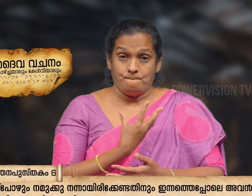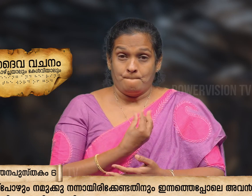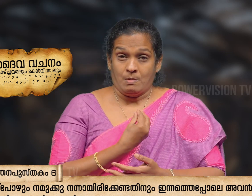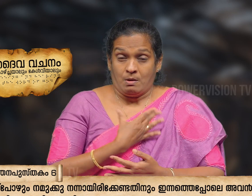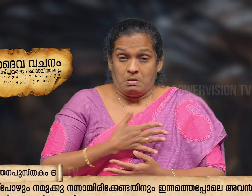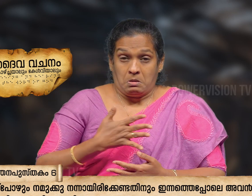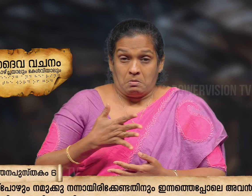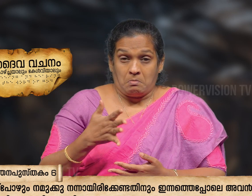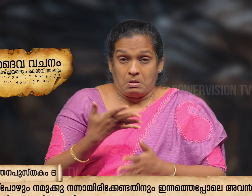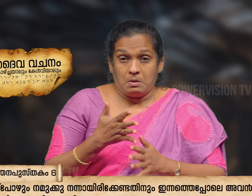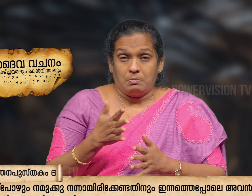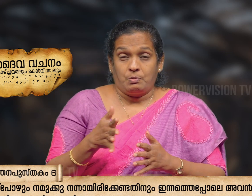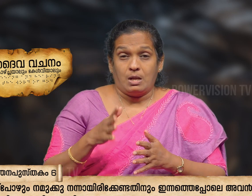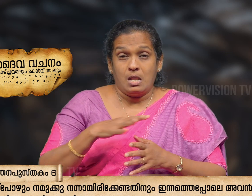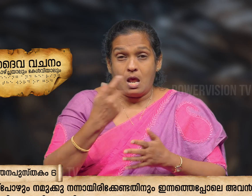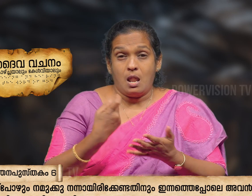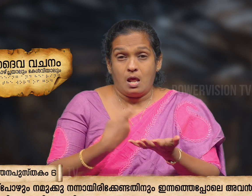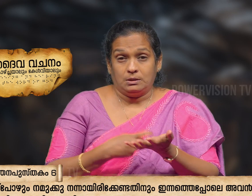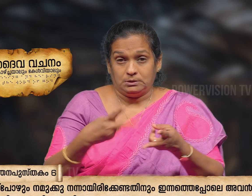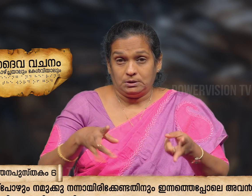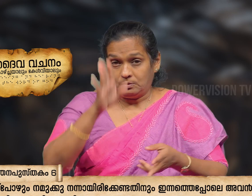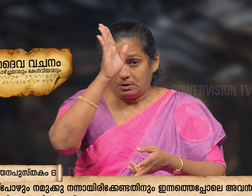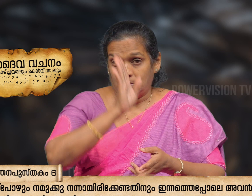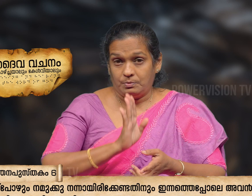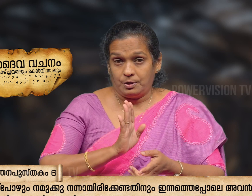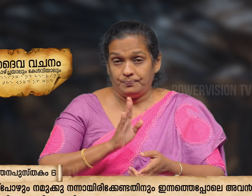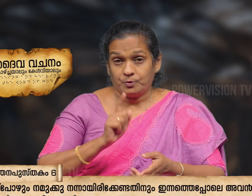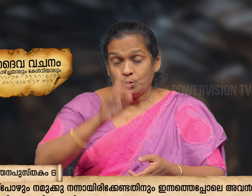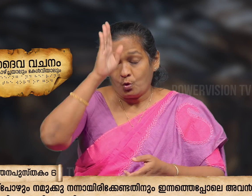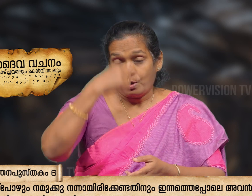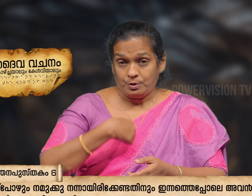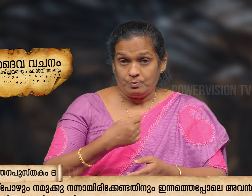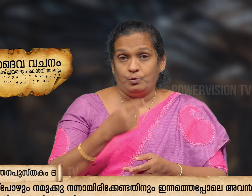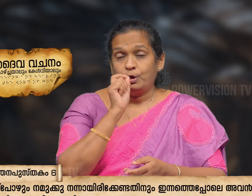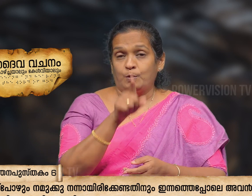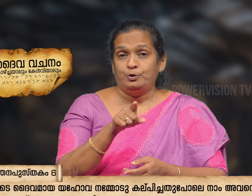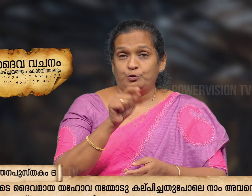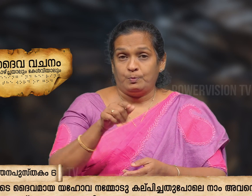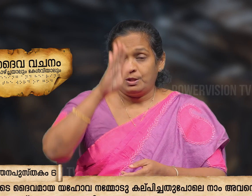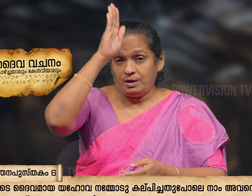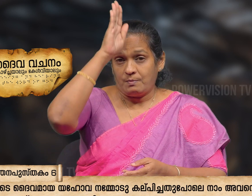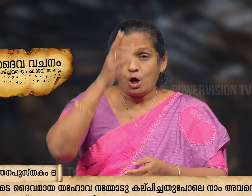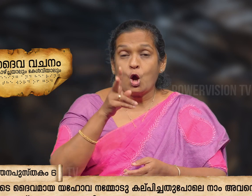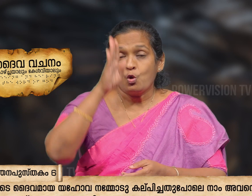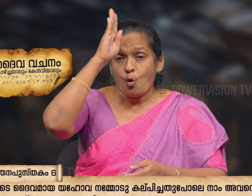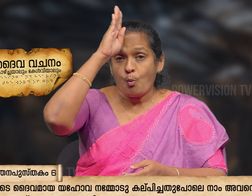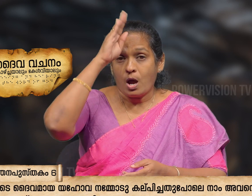ഭയപ്പെടുവാനും ഈ എല്ലാ ചട്ടങ്ങളെയും ആചരിപ്പാനും യഹോവ നമ്മോട് കൽപ്പിച്ചു. നമ്മുടെ ദൈവമായ യഹോവ